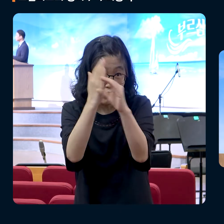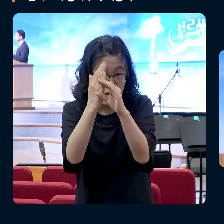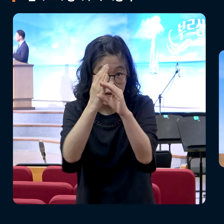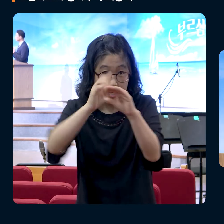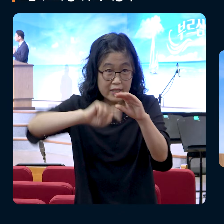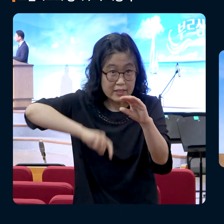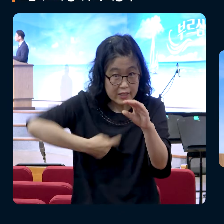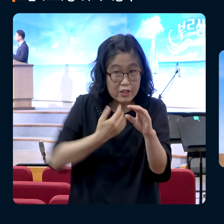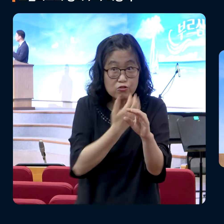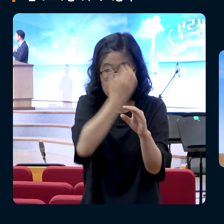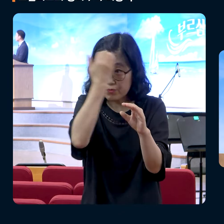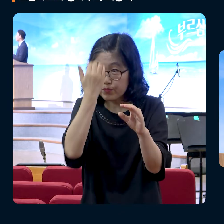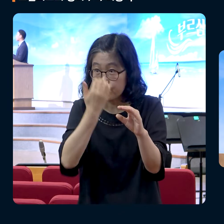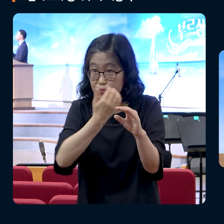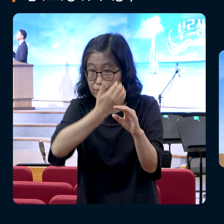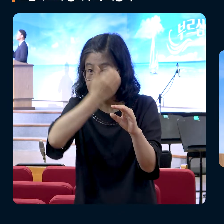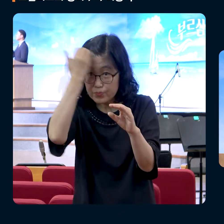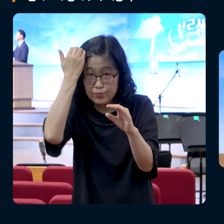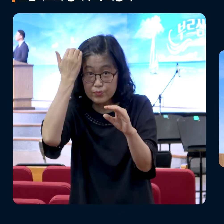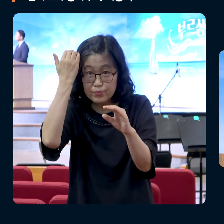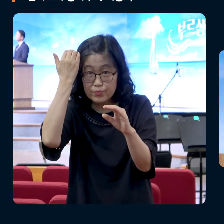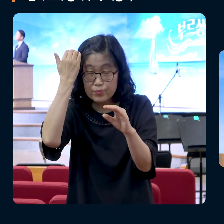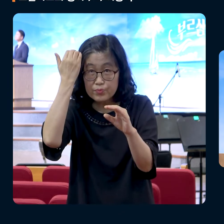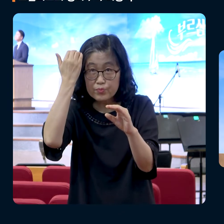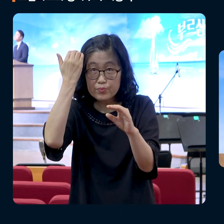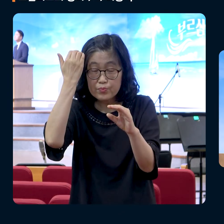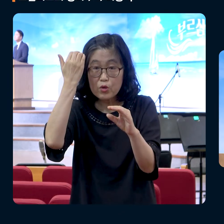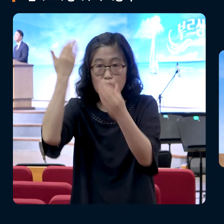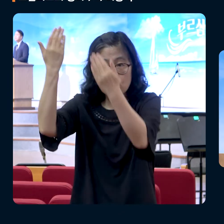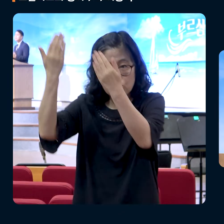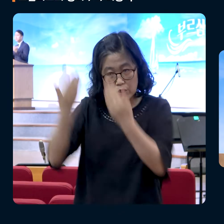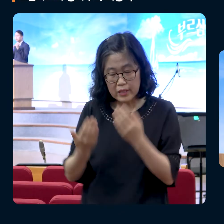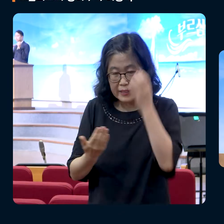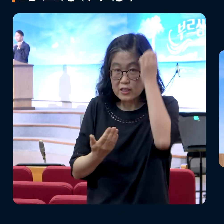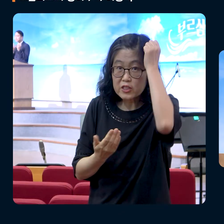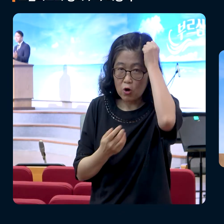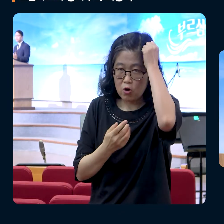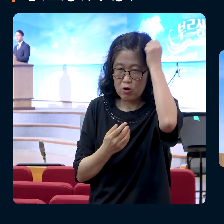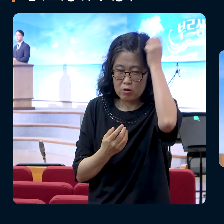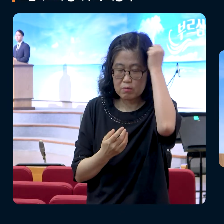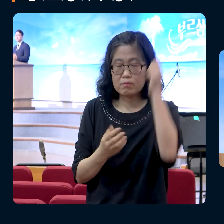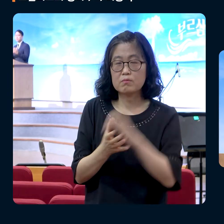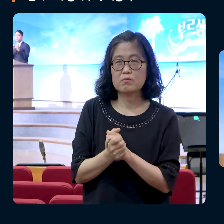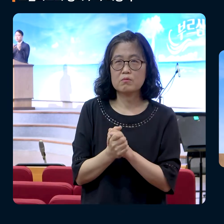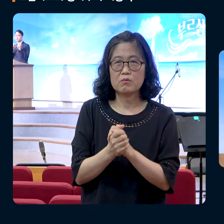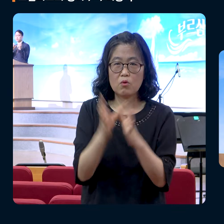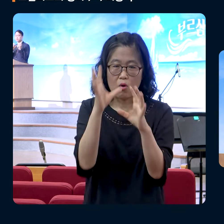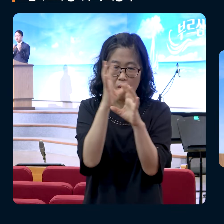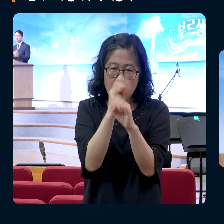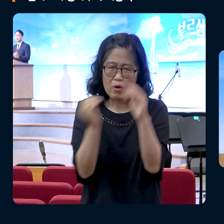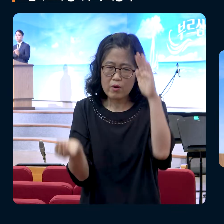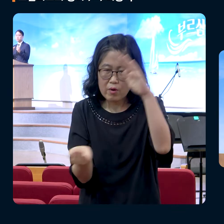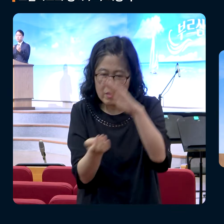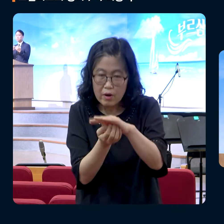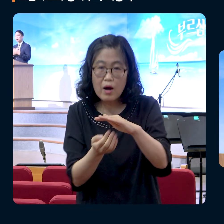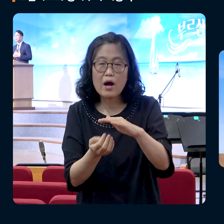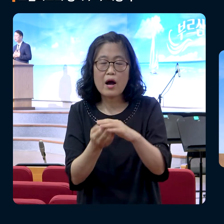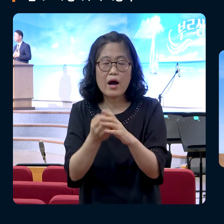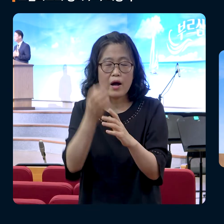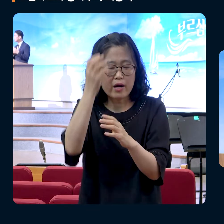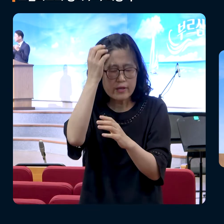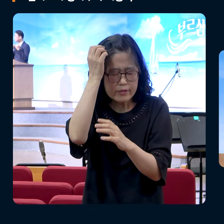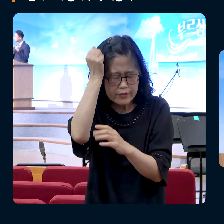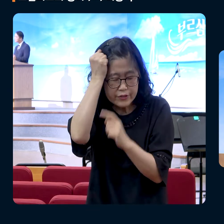어렸을 때 꾸었던 꿈을 기억하고, 하나님이 나에게 이런 꿈을 주셨지, 이 꿈이 언젠간 이루어질 거니까 이것들을 기억하고 이것들을